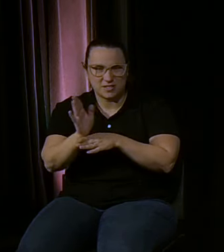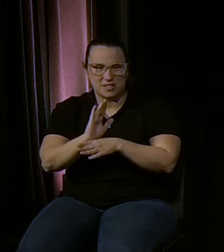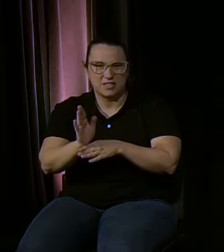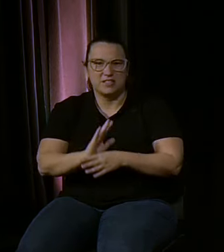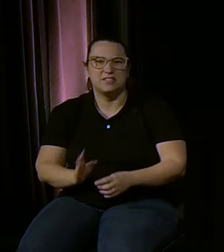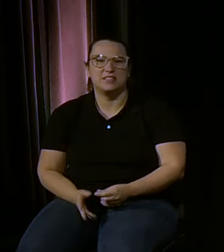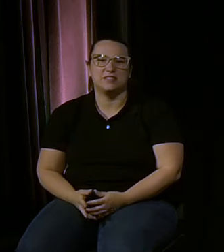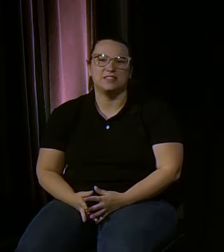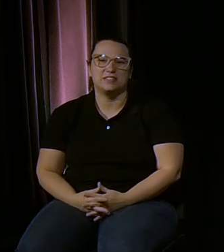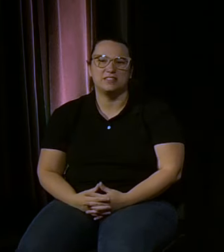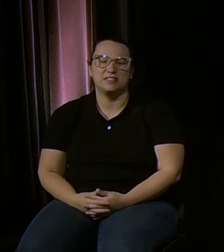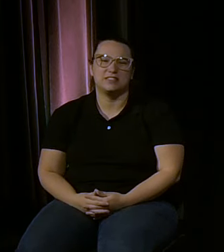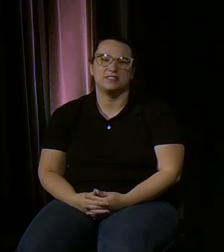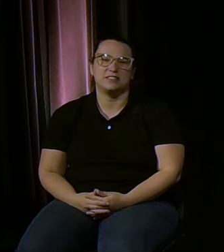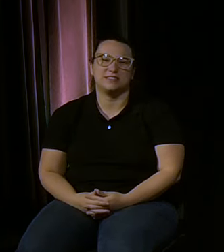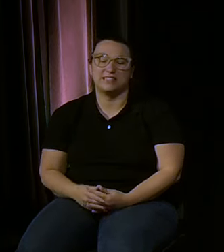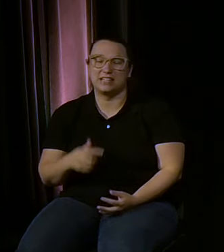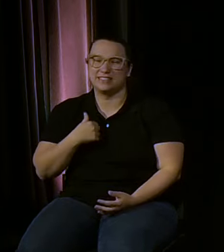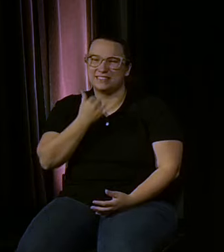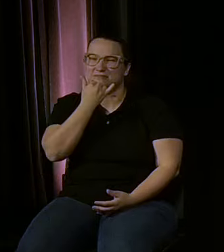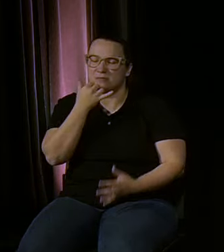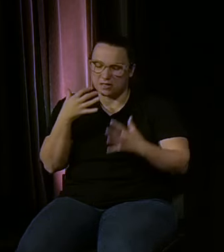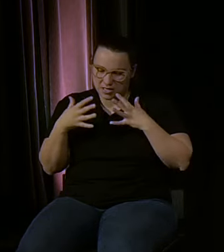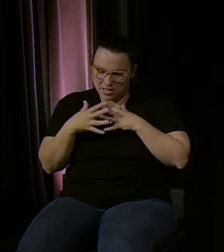Espera aí que eu dei minha perdida no que eu estava falando.